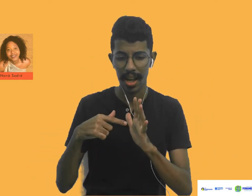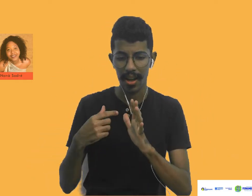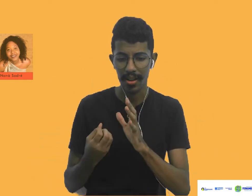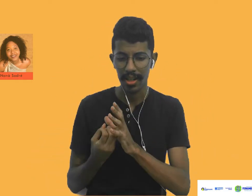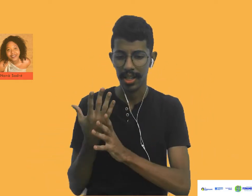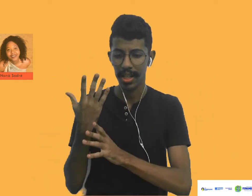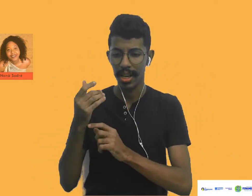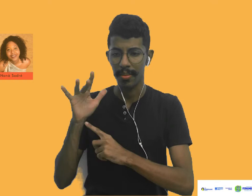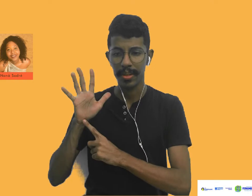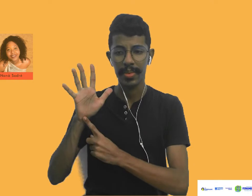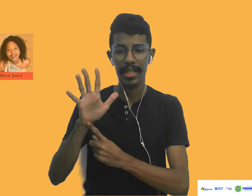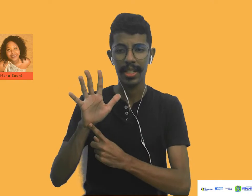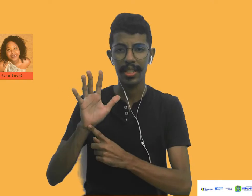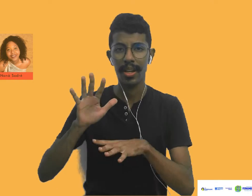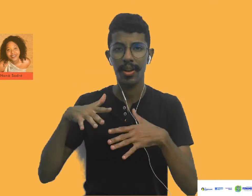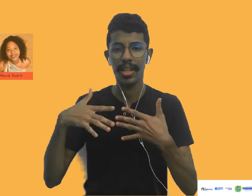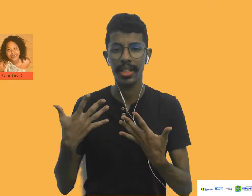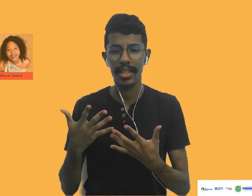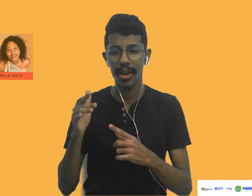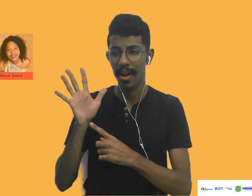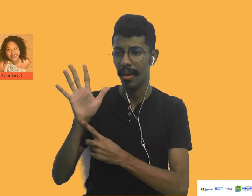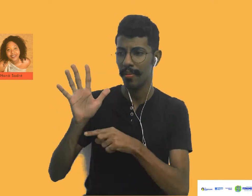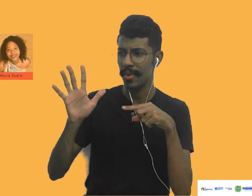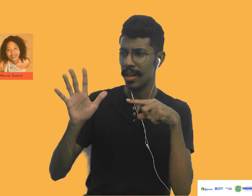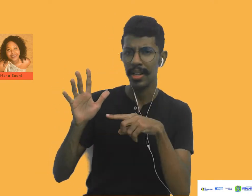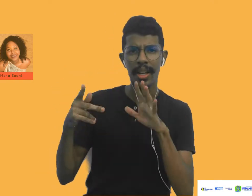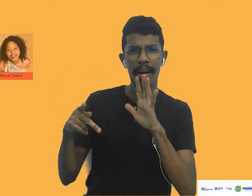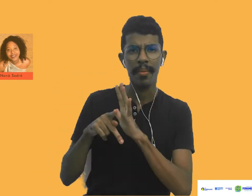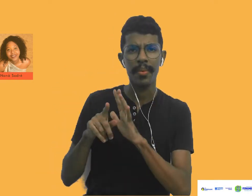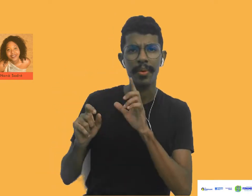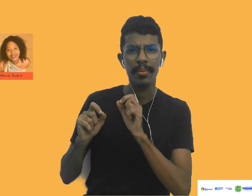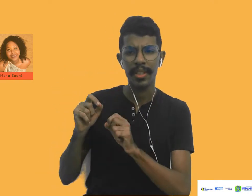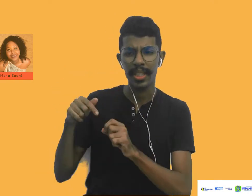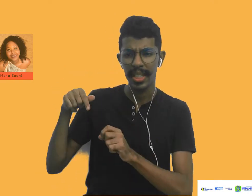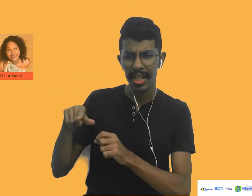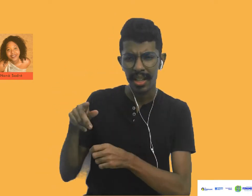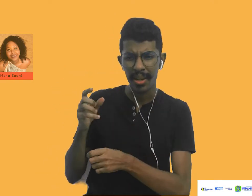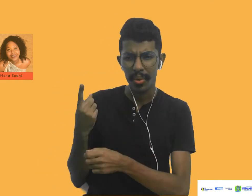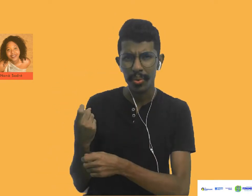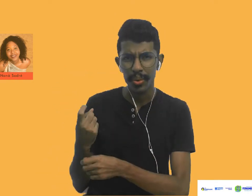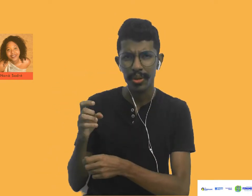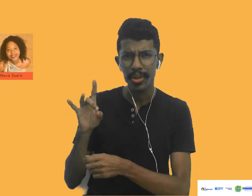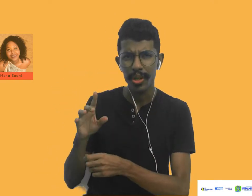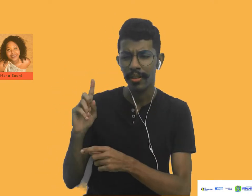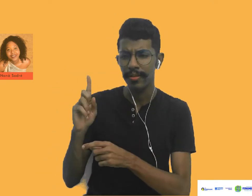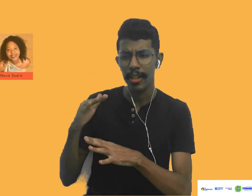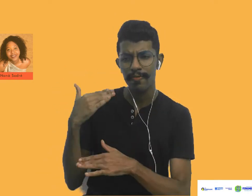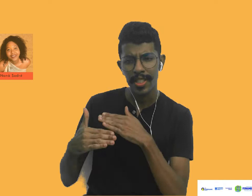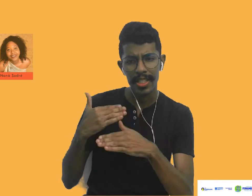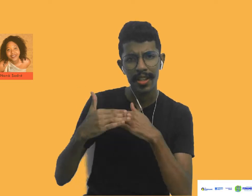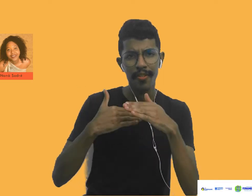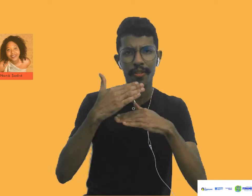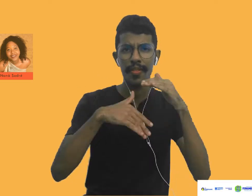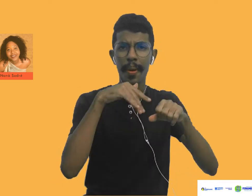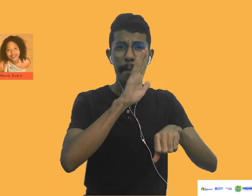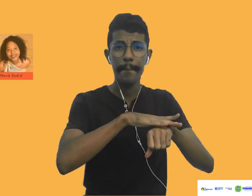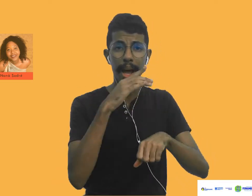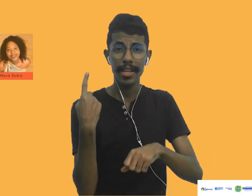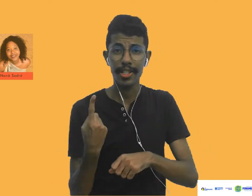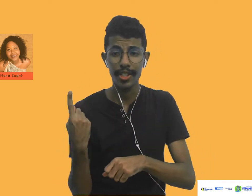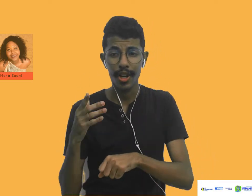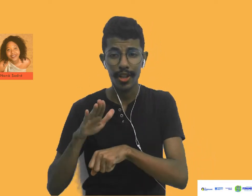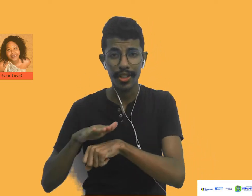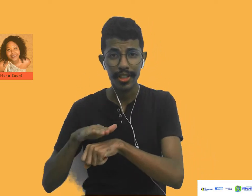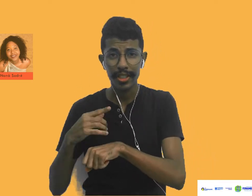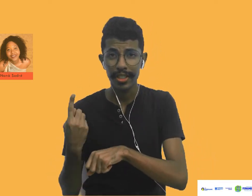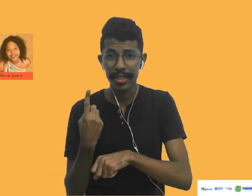ganhamos um edital, montamos um espetáculo, para que esse espetáculo não fique só ali, que ele possa